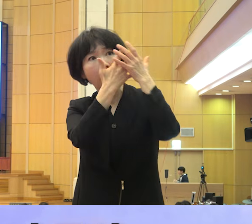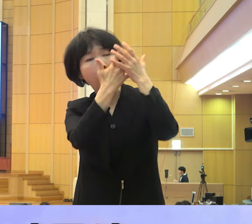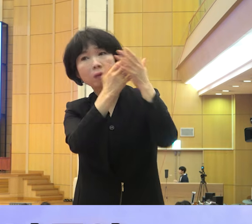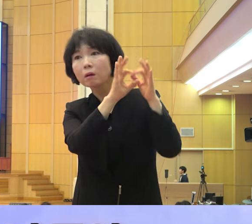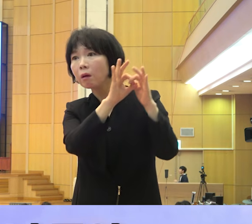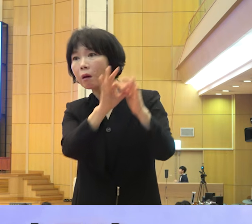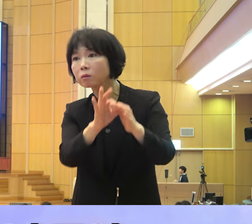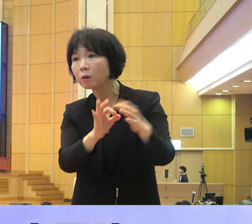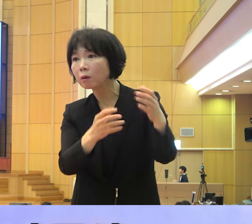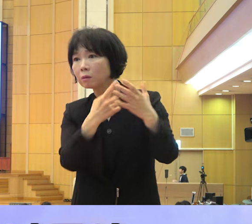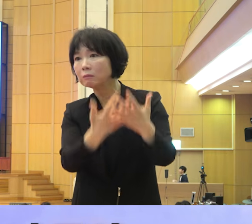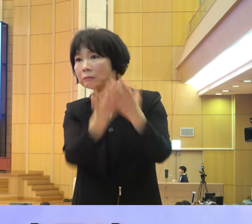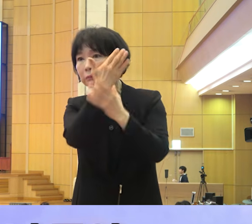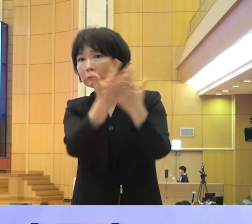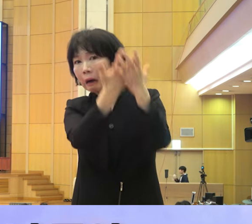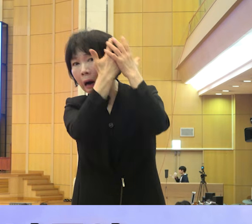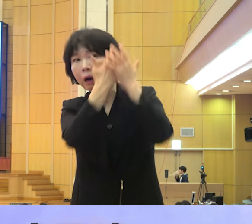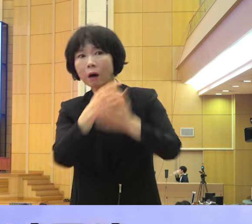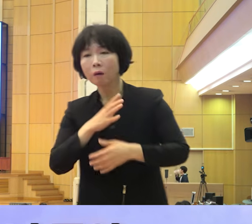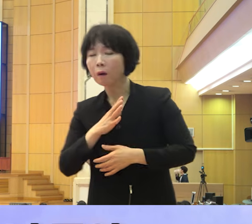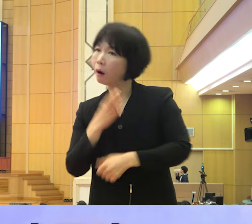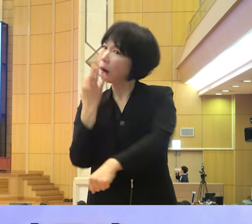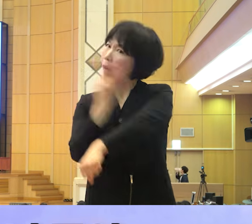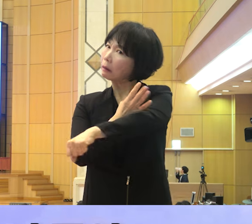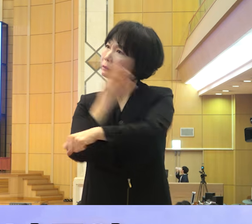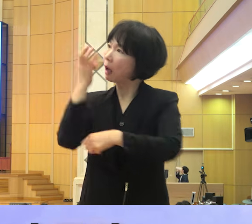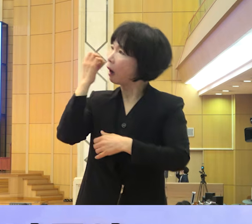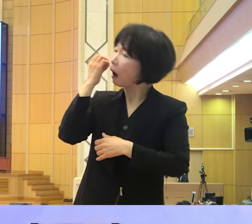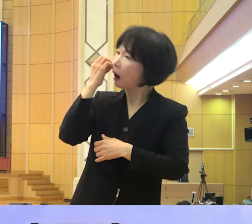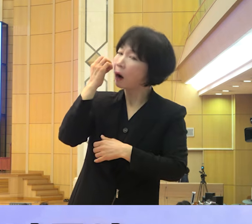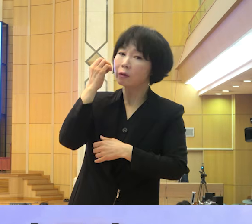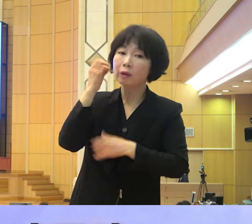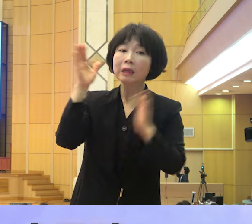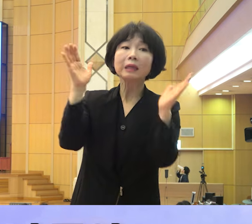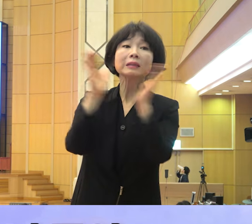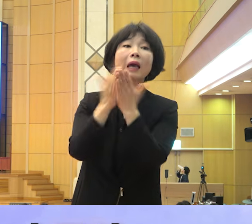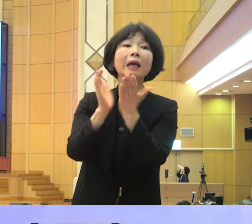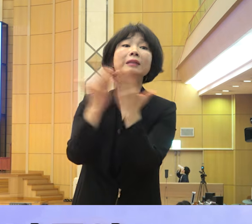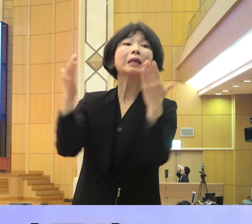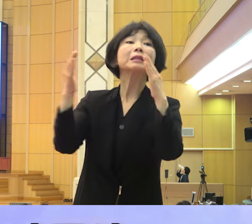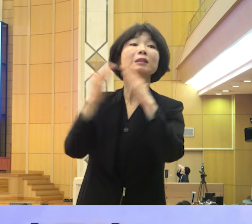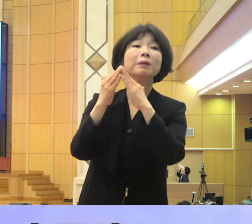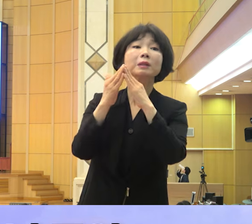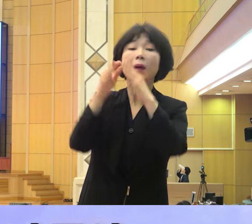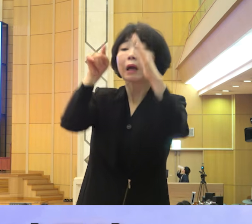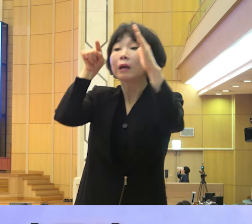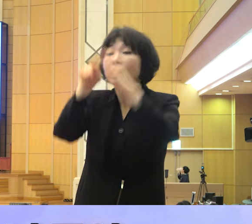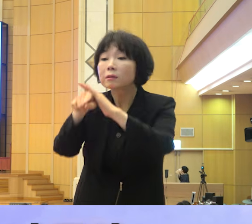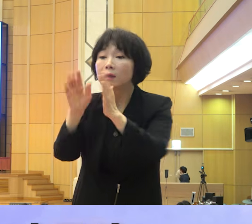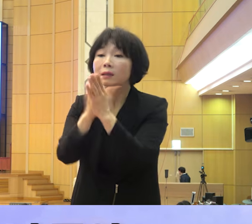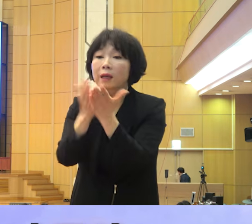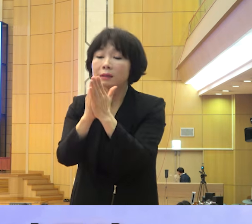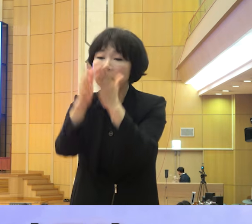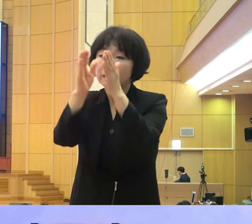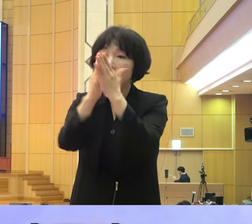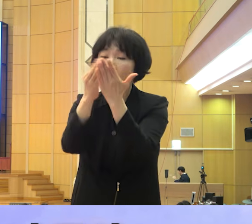것 같은데 하고 하루는 서적에 나가서 이 책, 저 책, 의학적인 책을